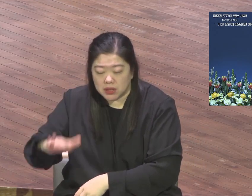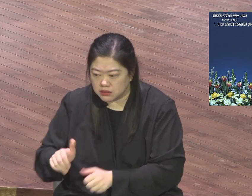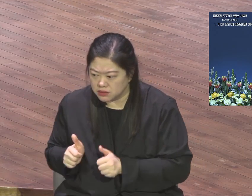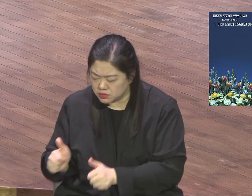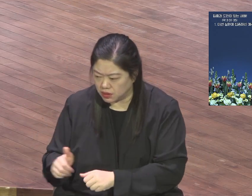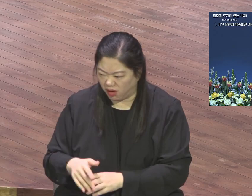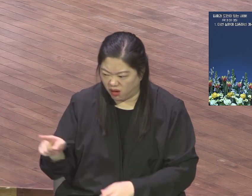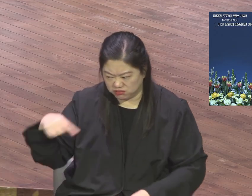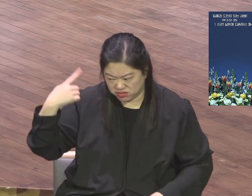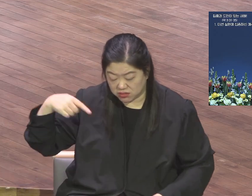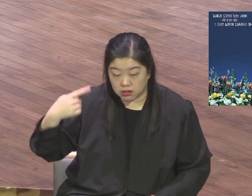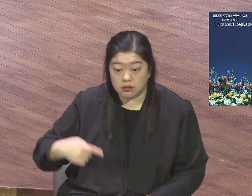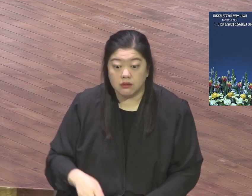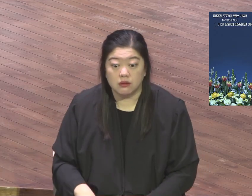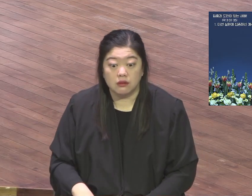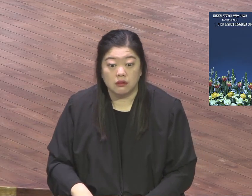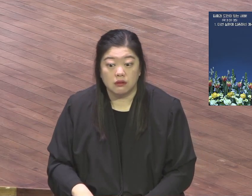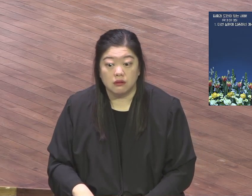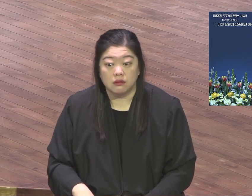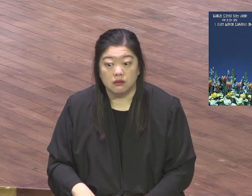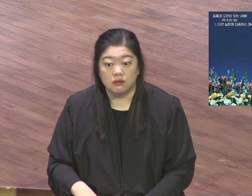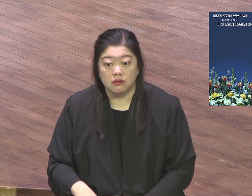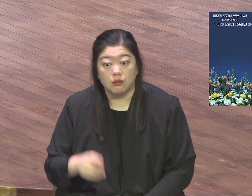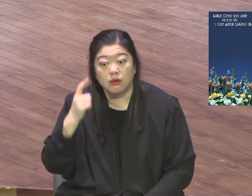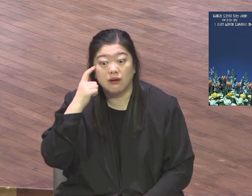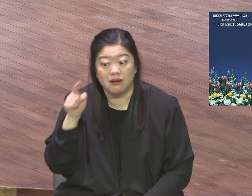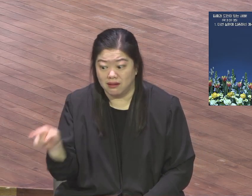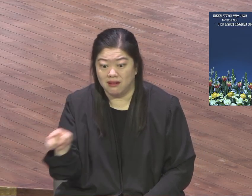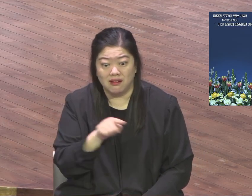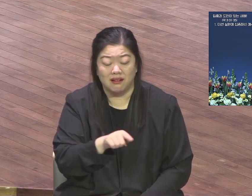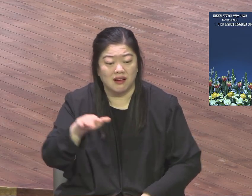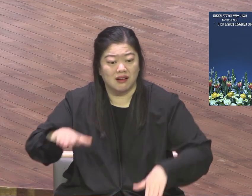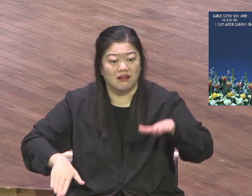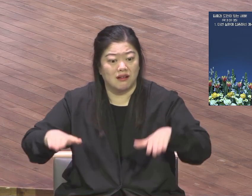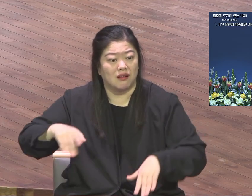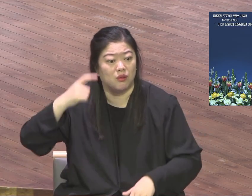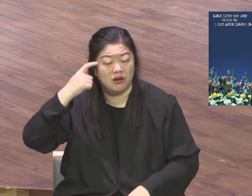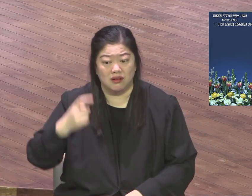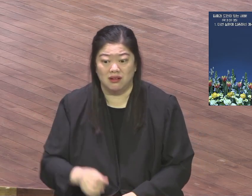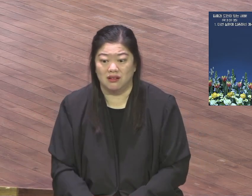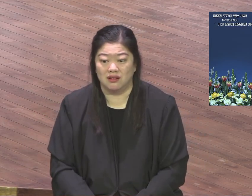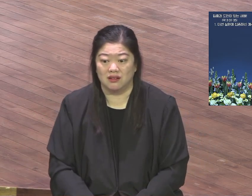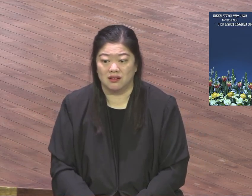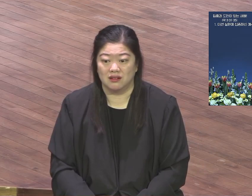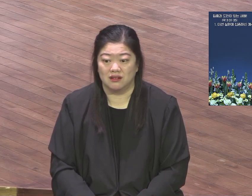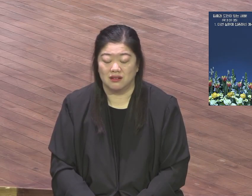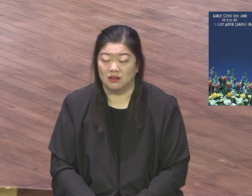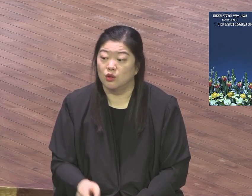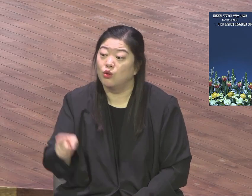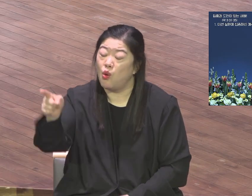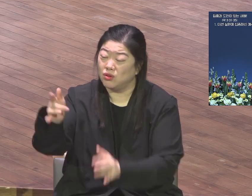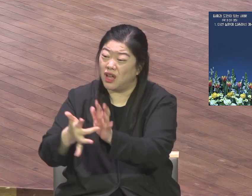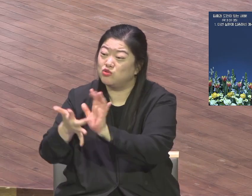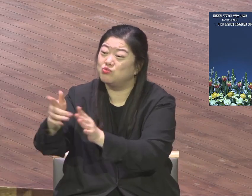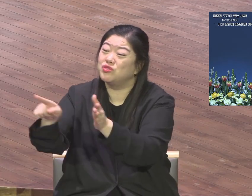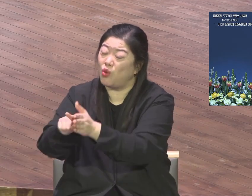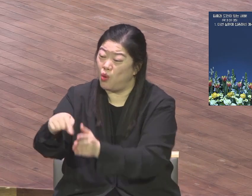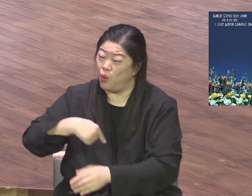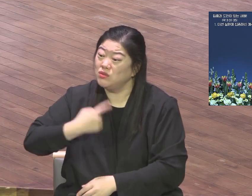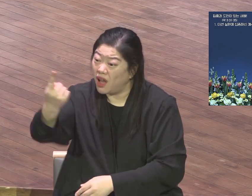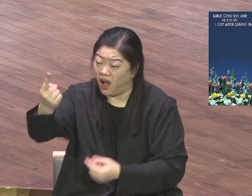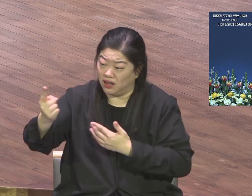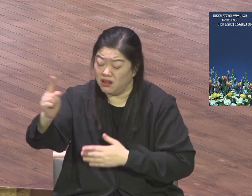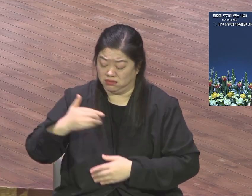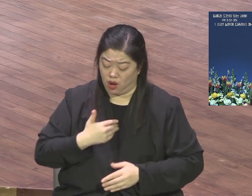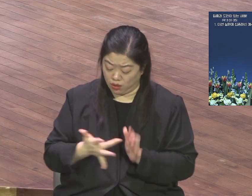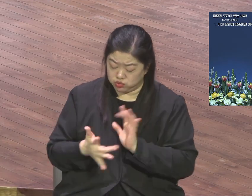그렇게 아주 부정적으로 말하죠. 니만 예수 믿냐? 나도 예수 믿어. 너 왜 그래 별라?